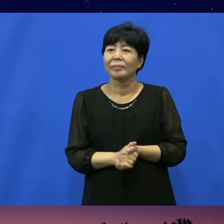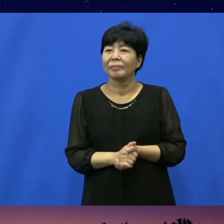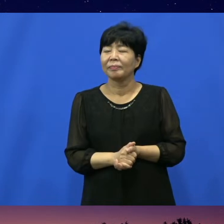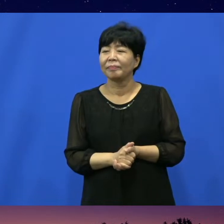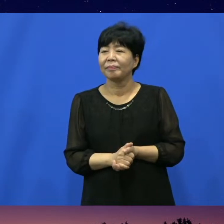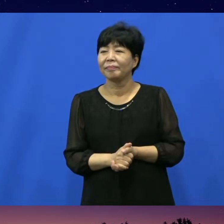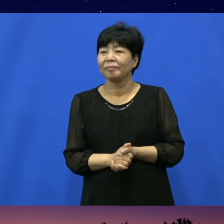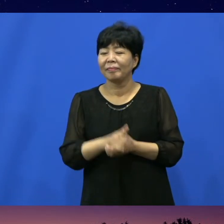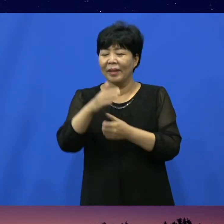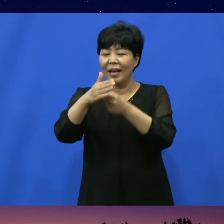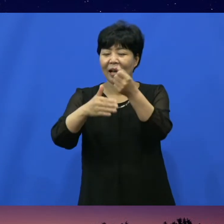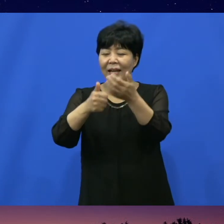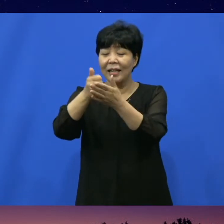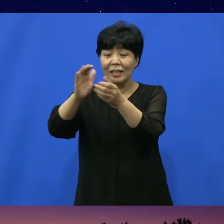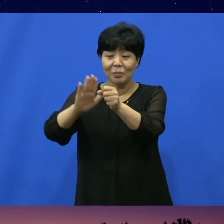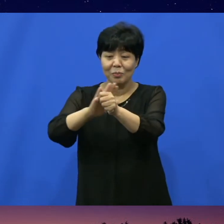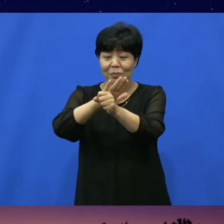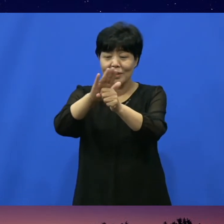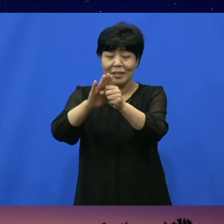그 사랑 안에